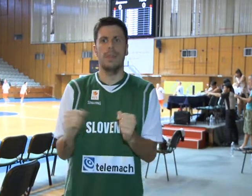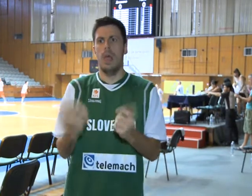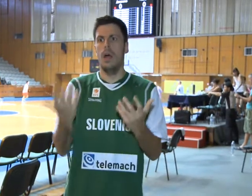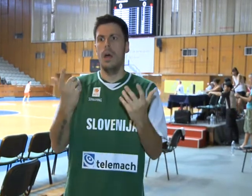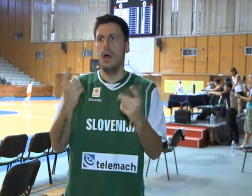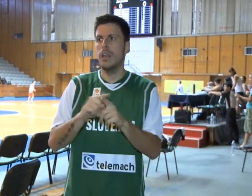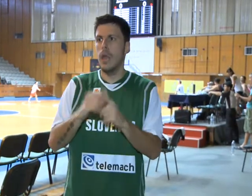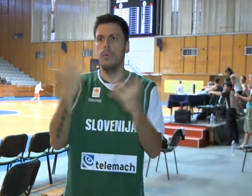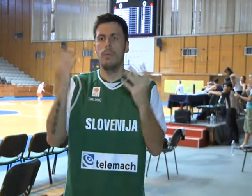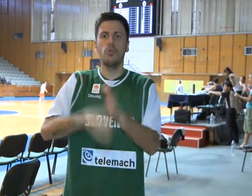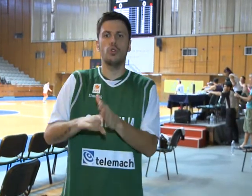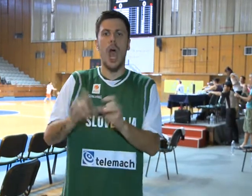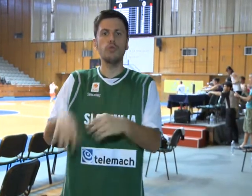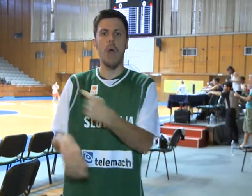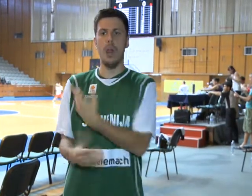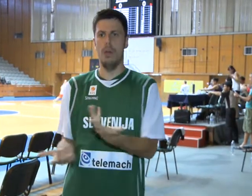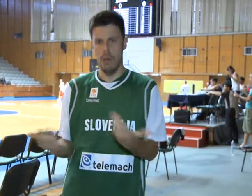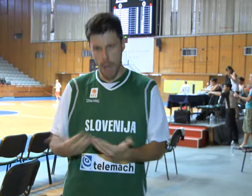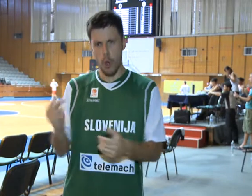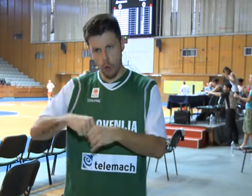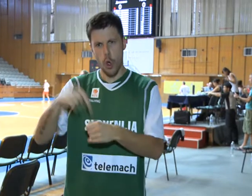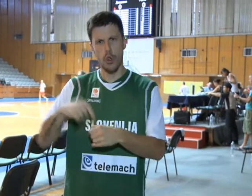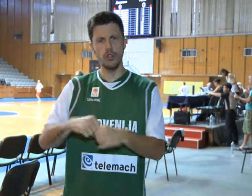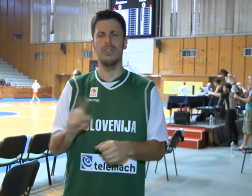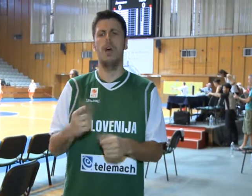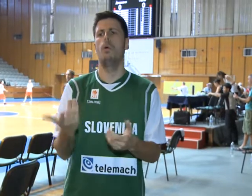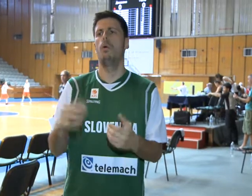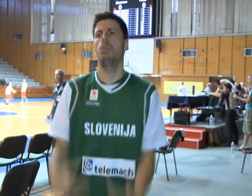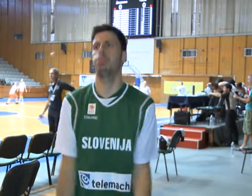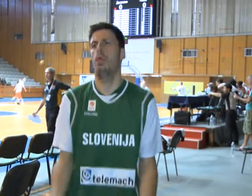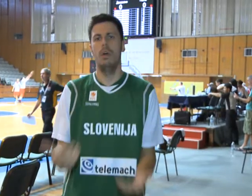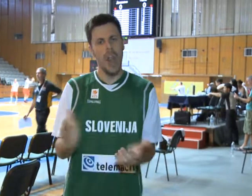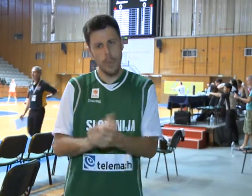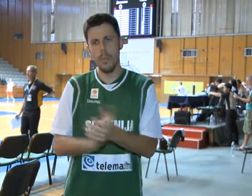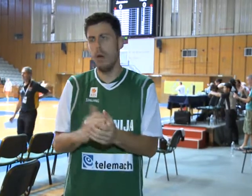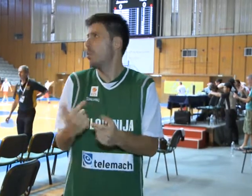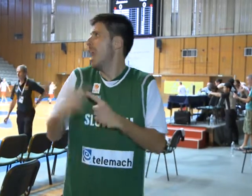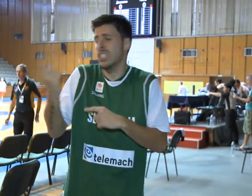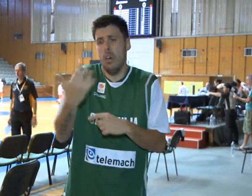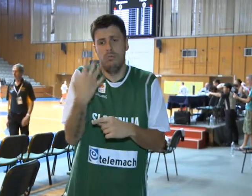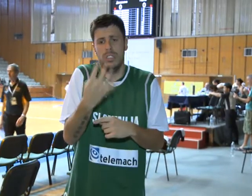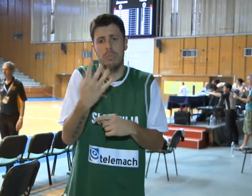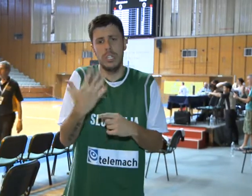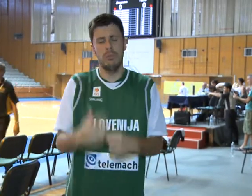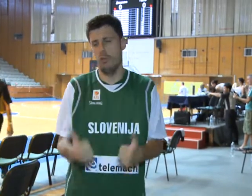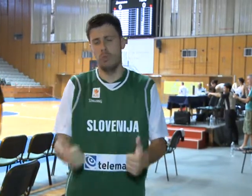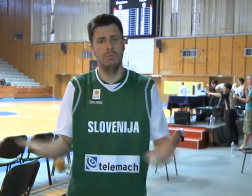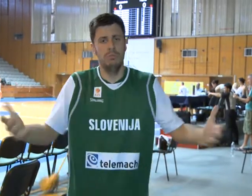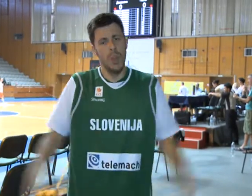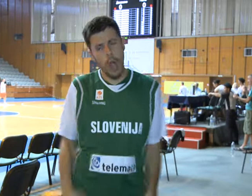na trenutke malo popustili, pa vendarle. Nismo želeli jih podcenjevati in smo želeli narediti razliko, več kot 40